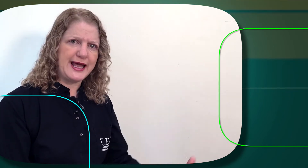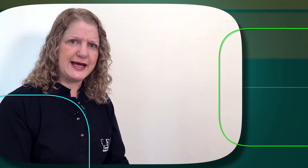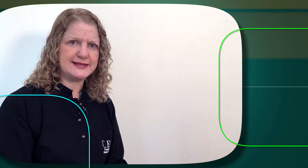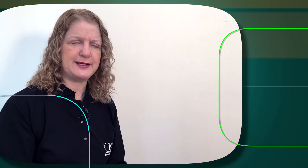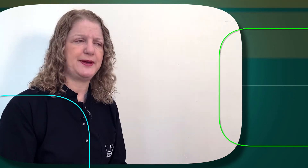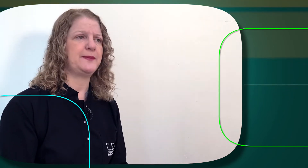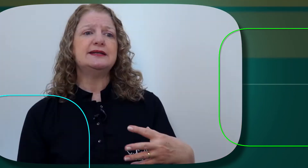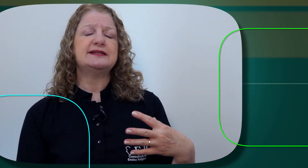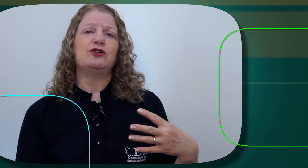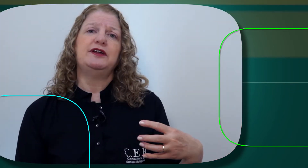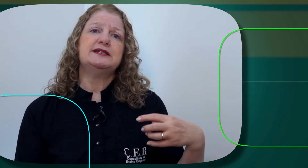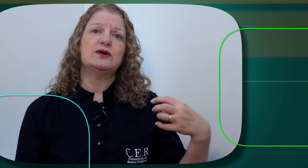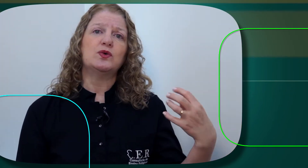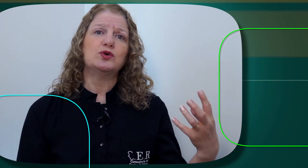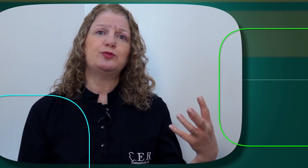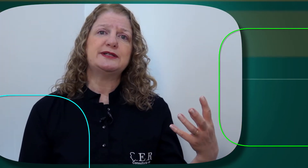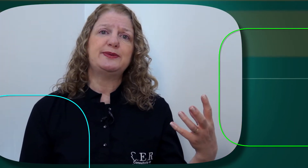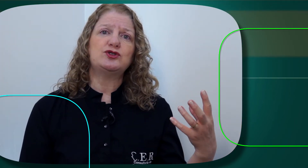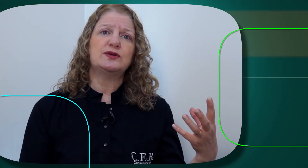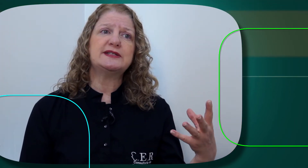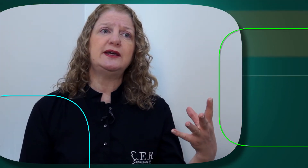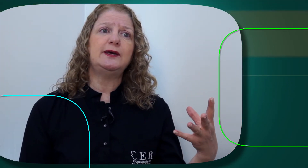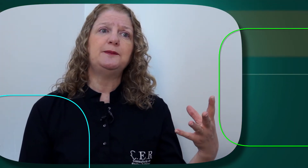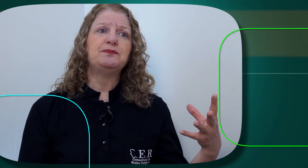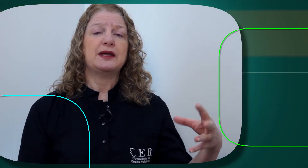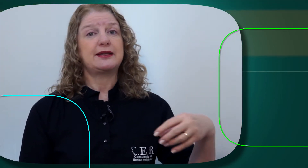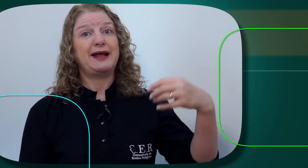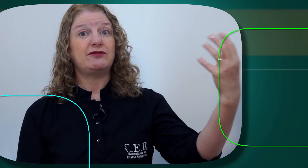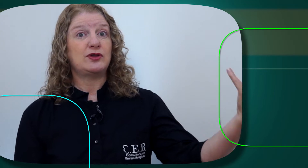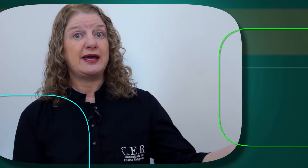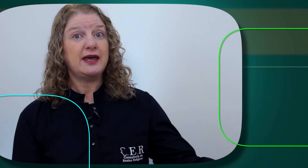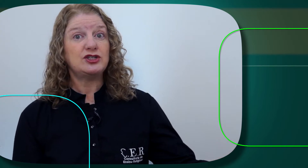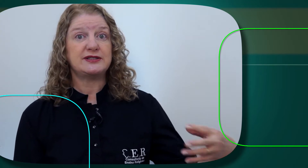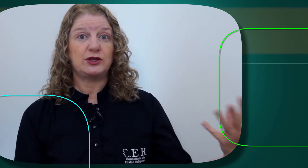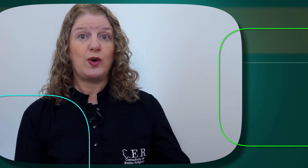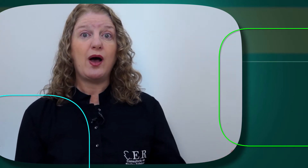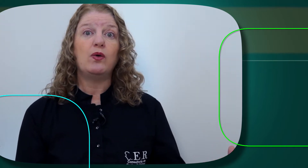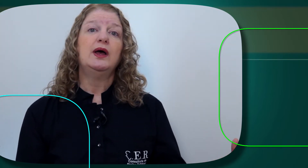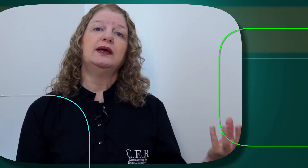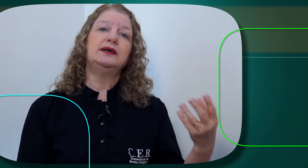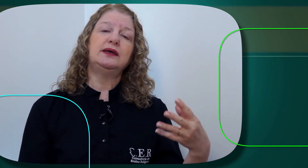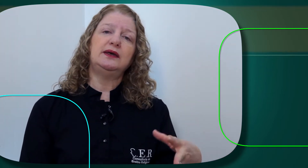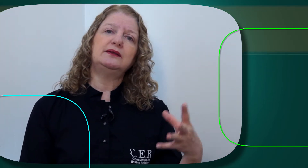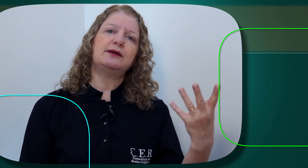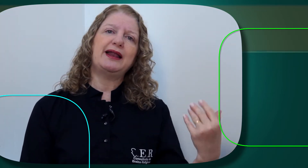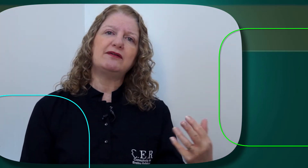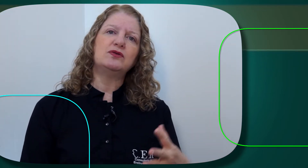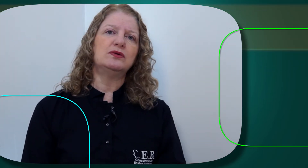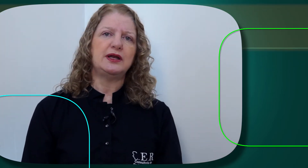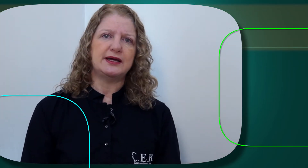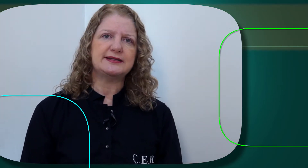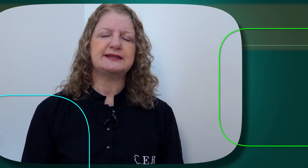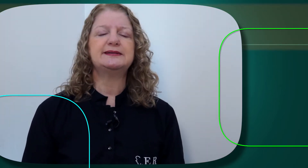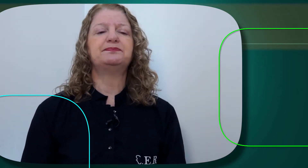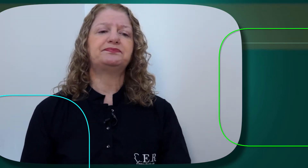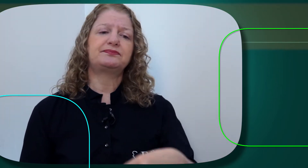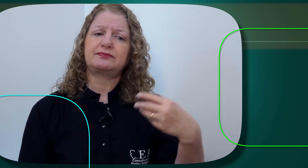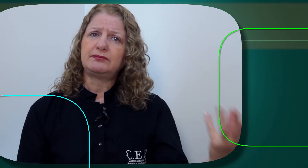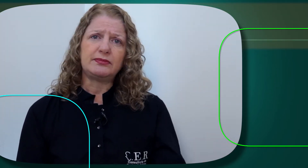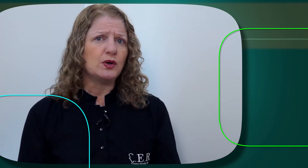familiares também. Eles ofereciam um curso para as pessoas que trabalhavam na rede estadual e que trabalhavam com crianças com